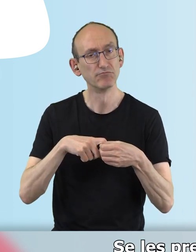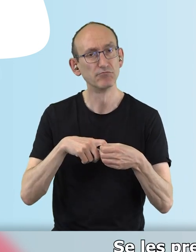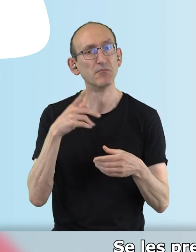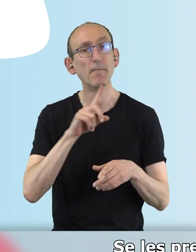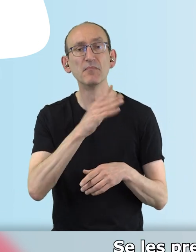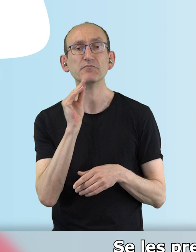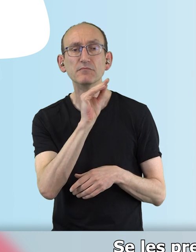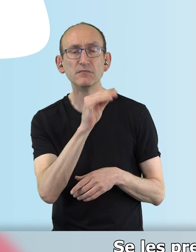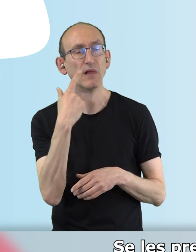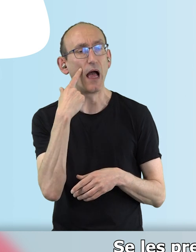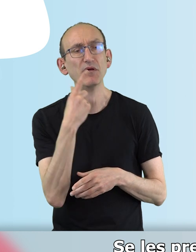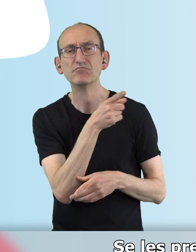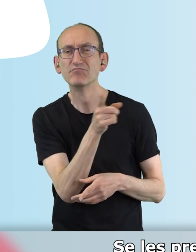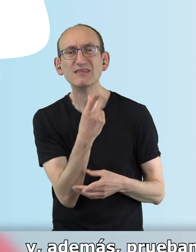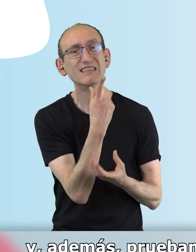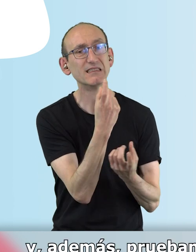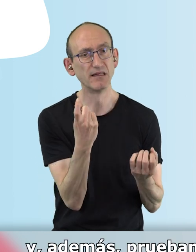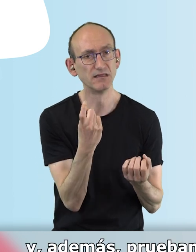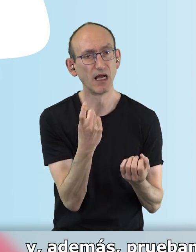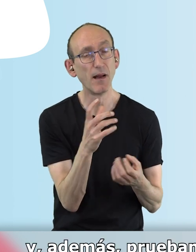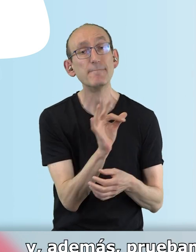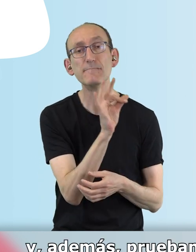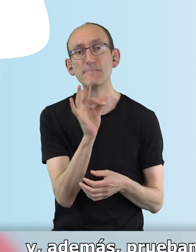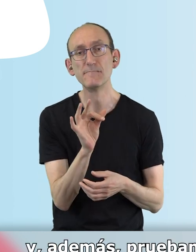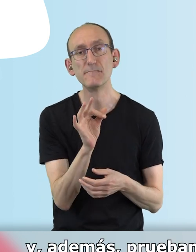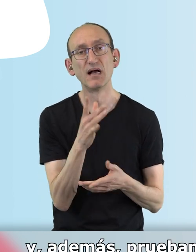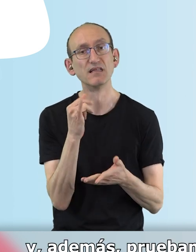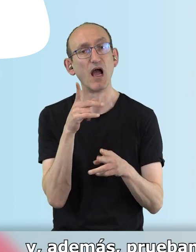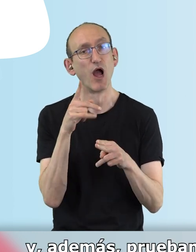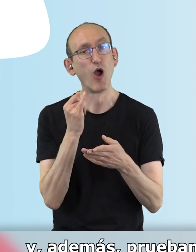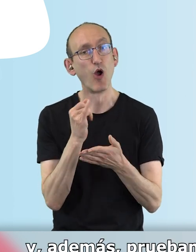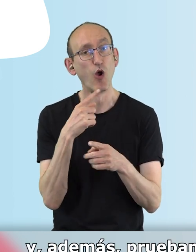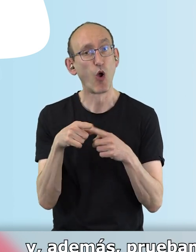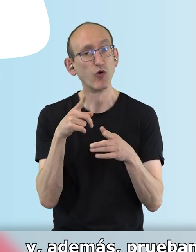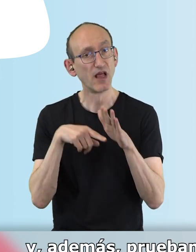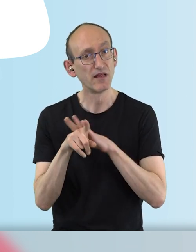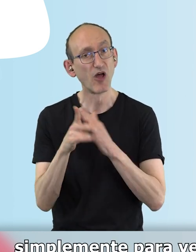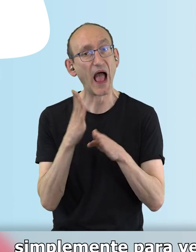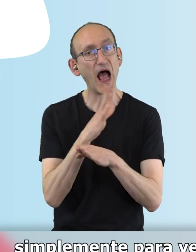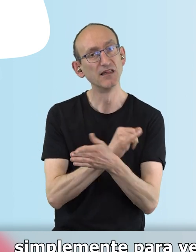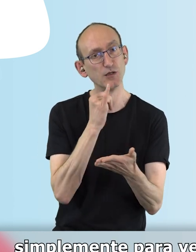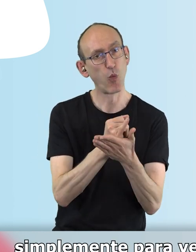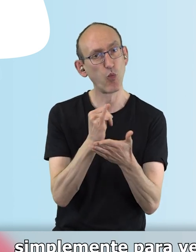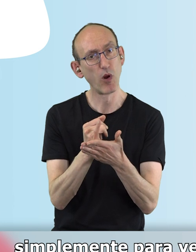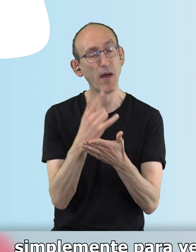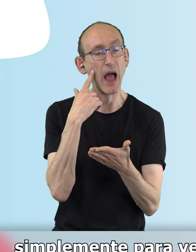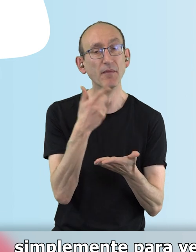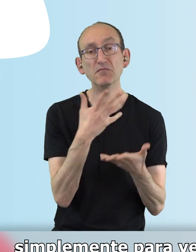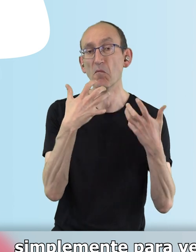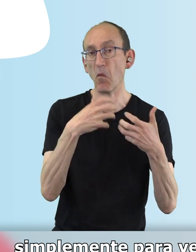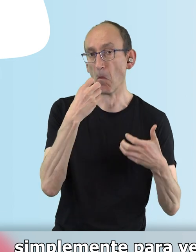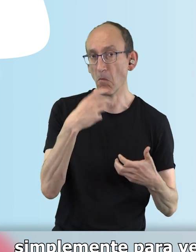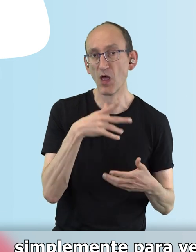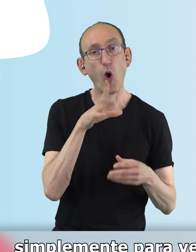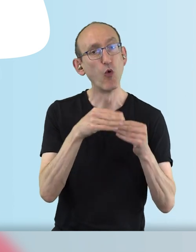Se las pregunta sobre qué es lo que necesitan y además prueban todas las cosas que se desarrollan, simplemente para ver si les funciona